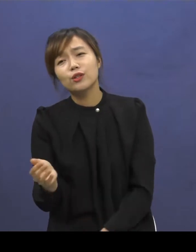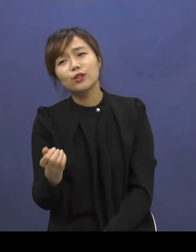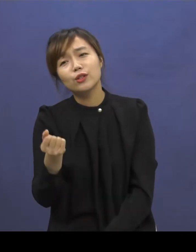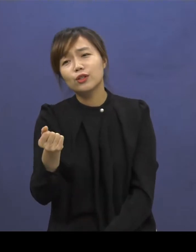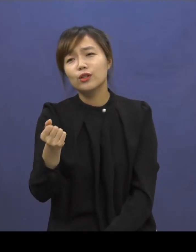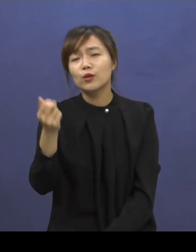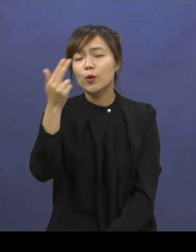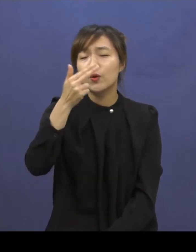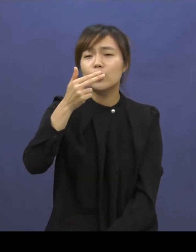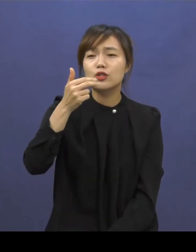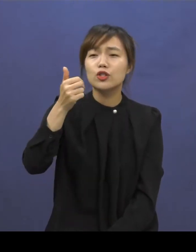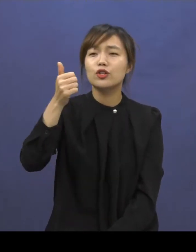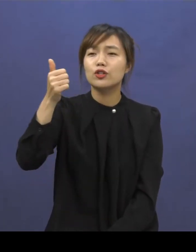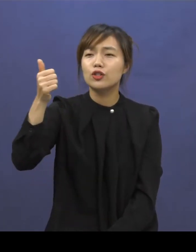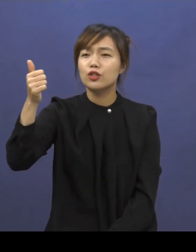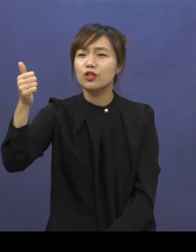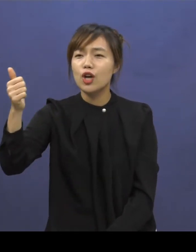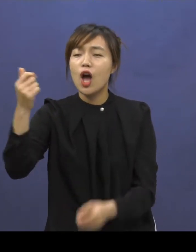믿음으로